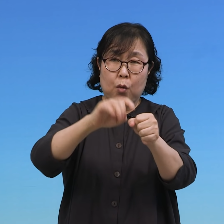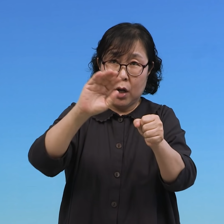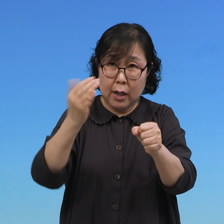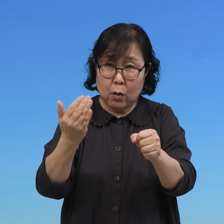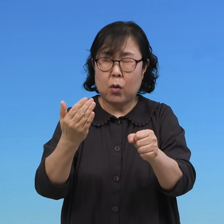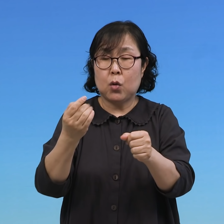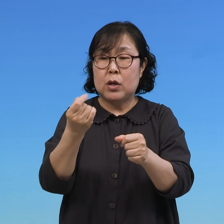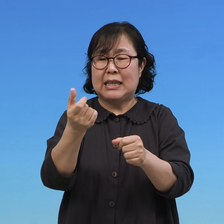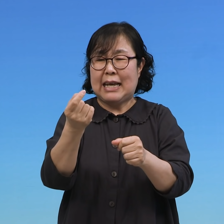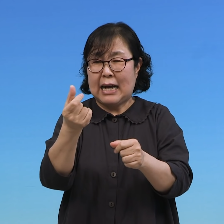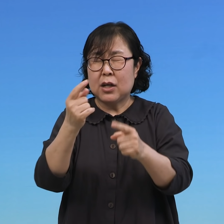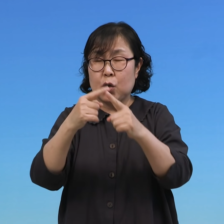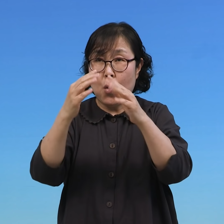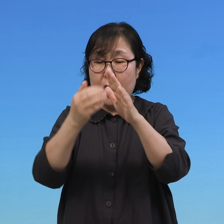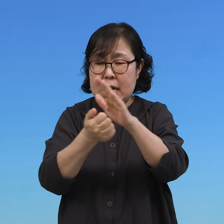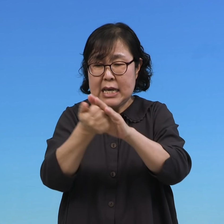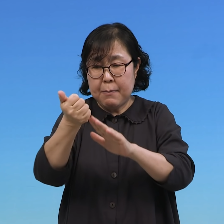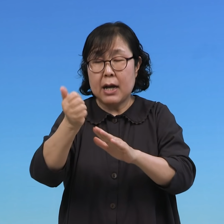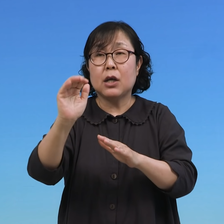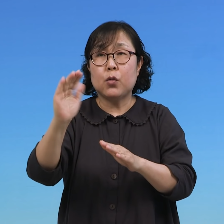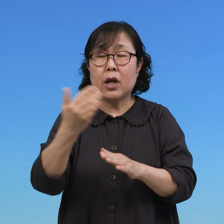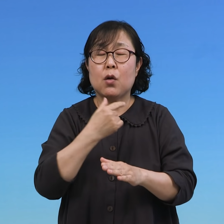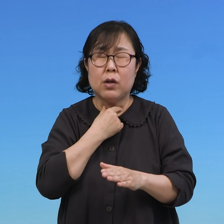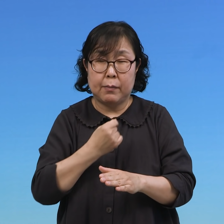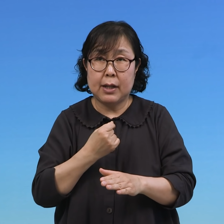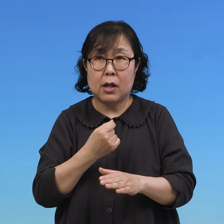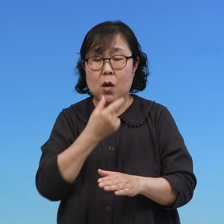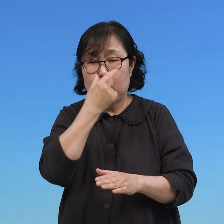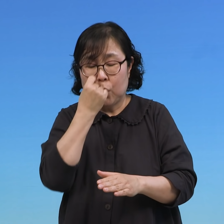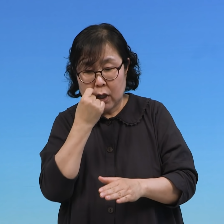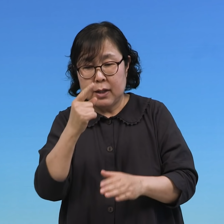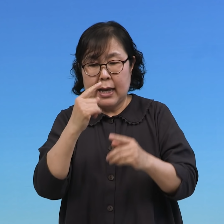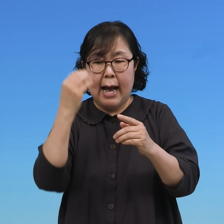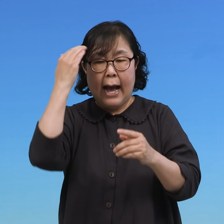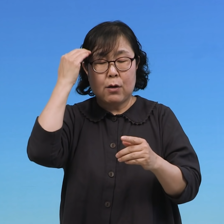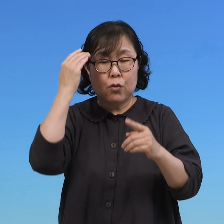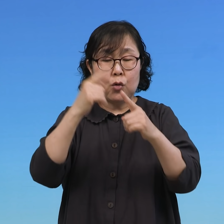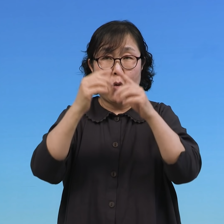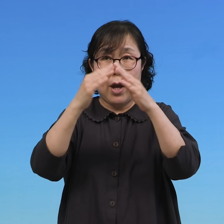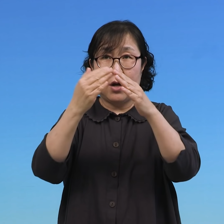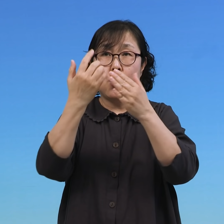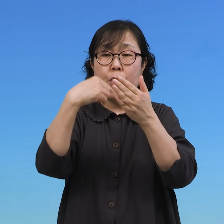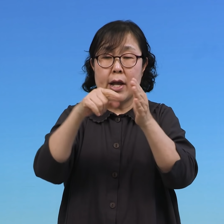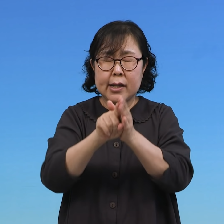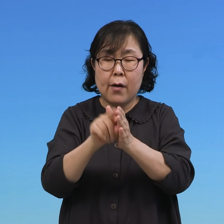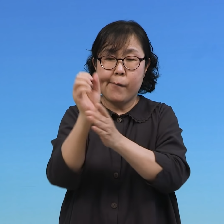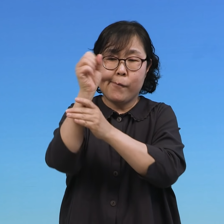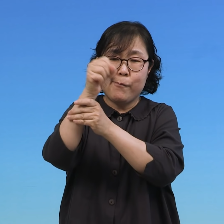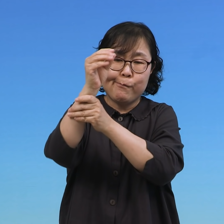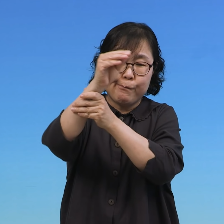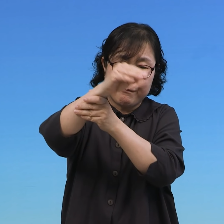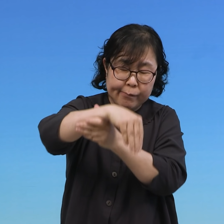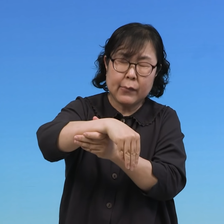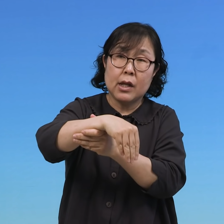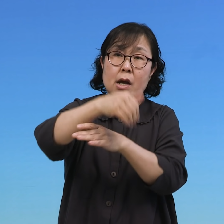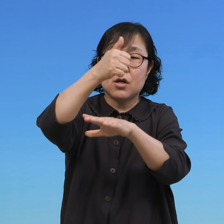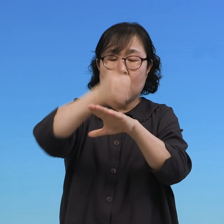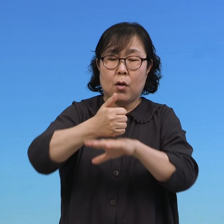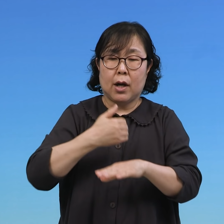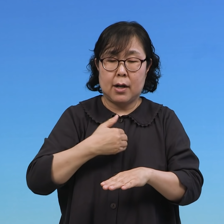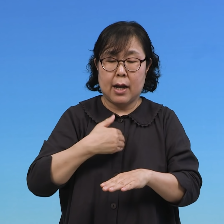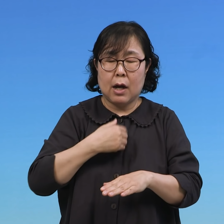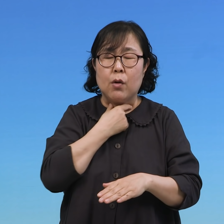29교회와 더불어서 하나님 부족하지만 이 한국 교회를 위하여 열매 맺는 그런